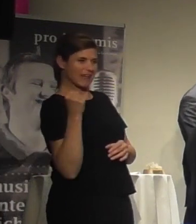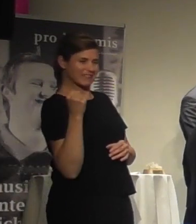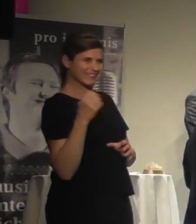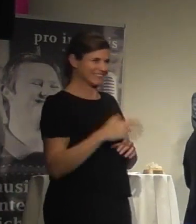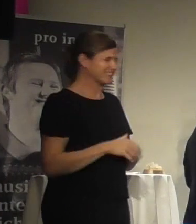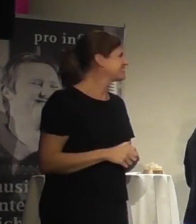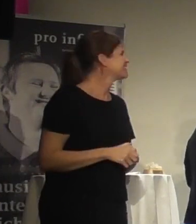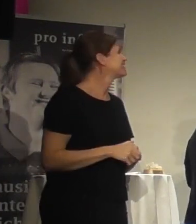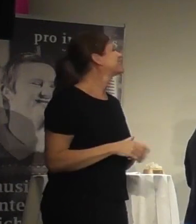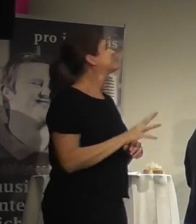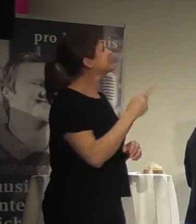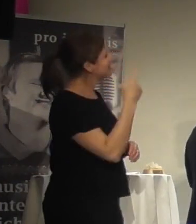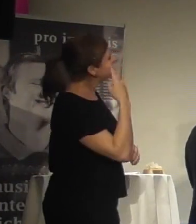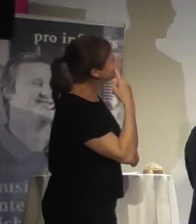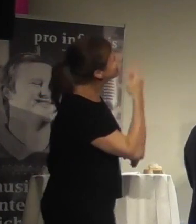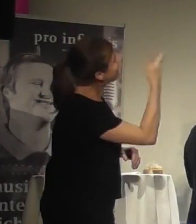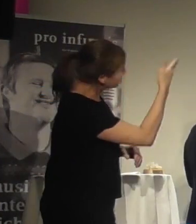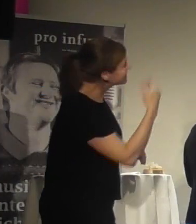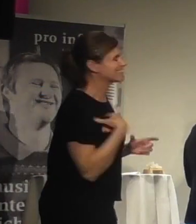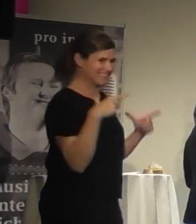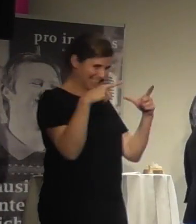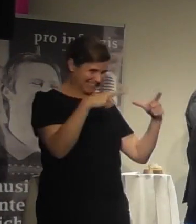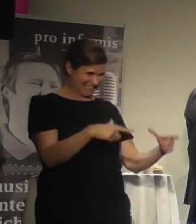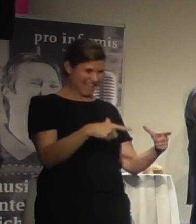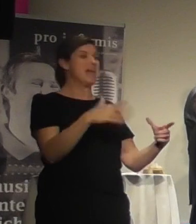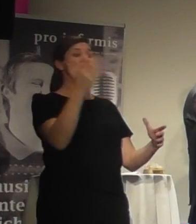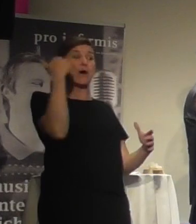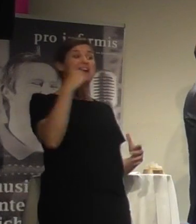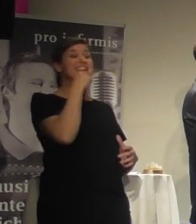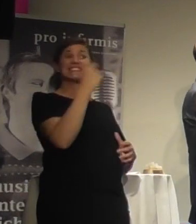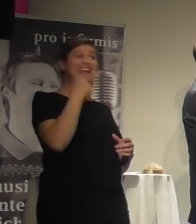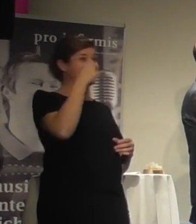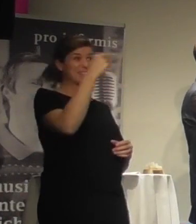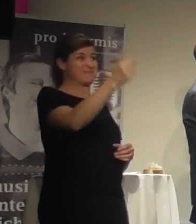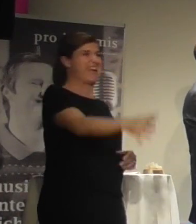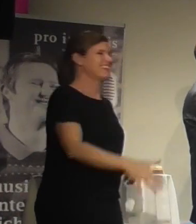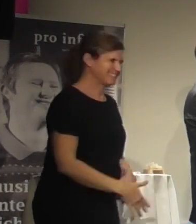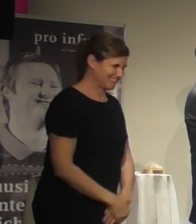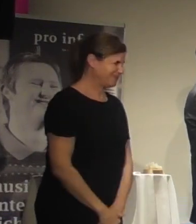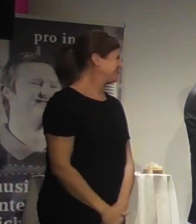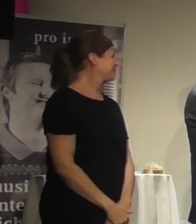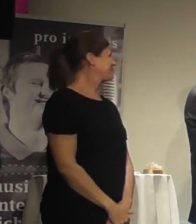Jetzt hast du eine CD-Singleaufnahme.